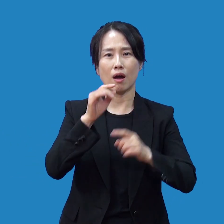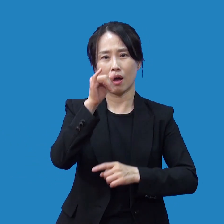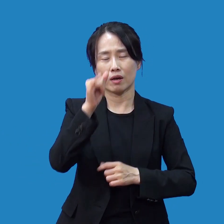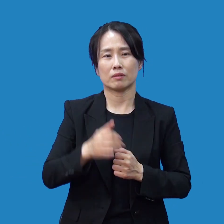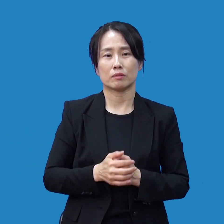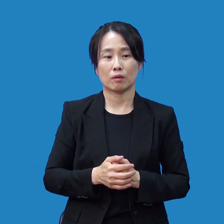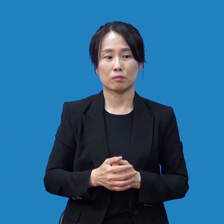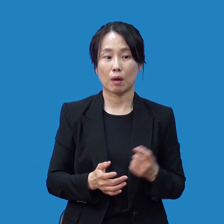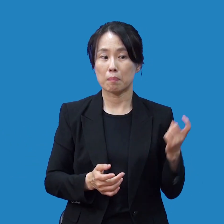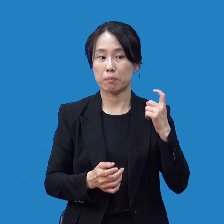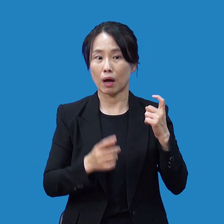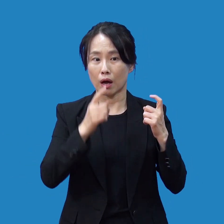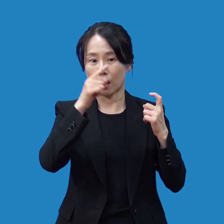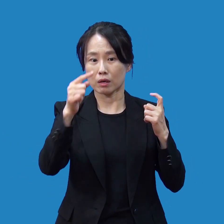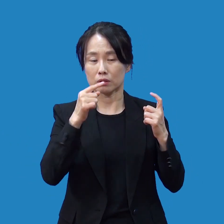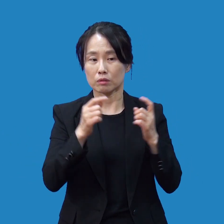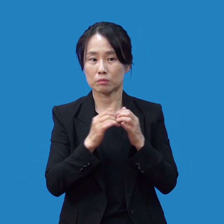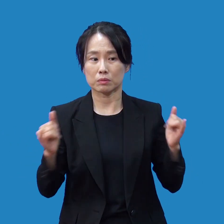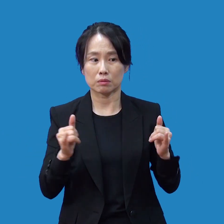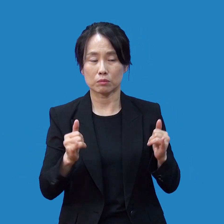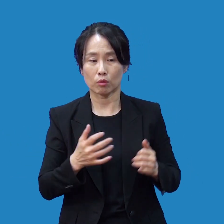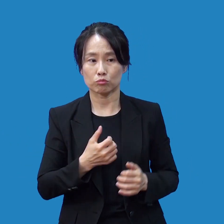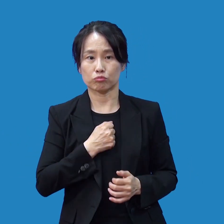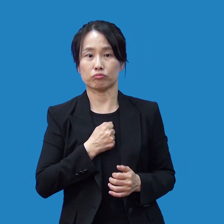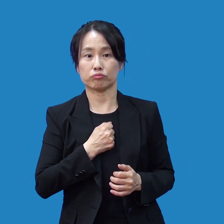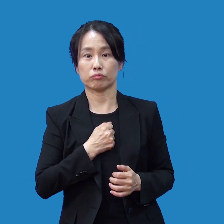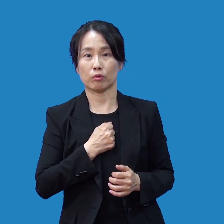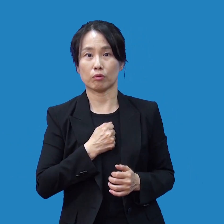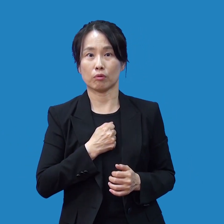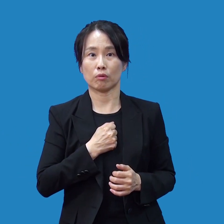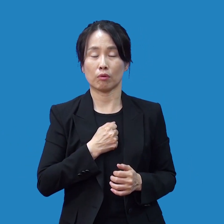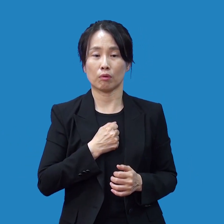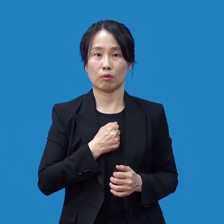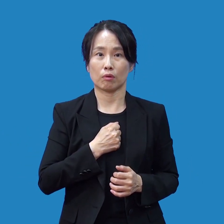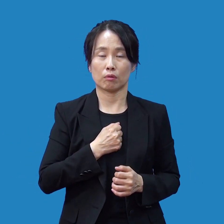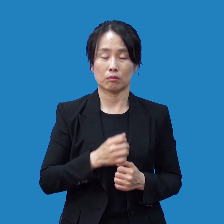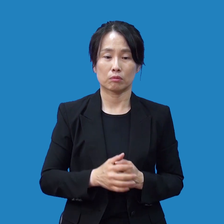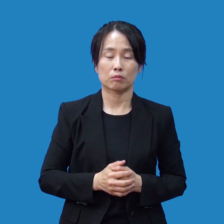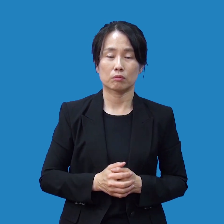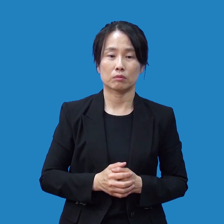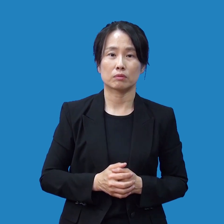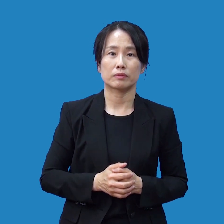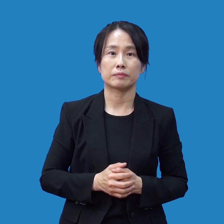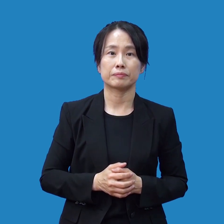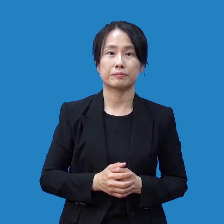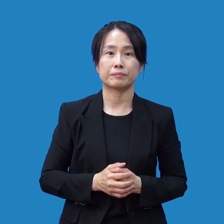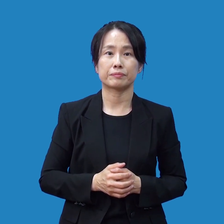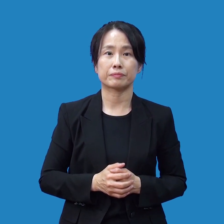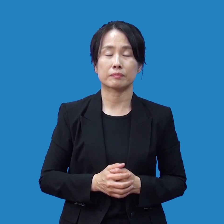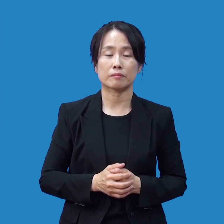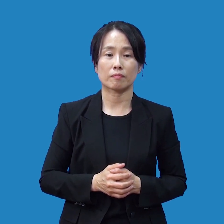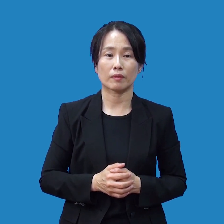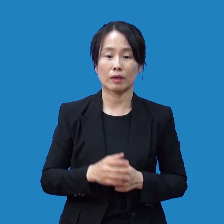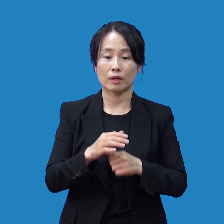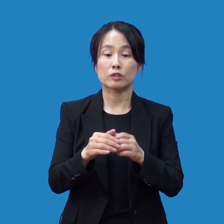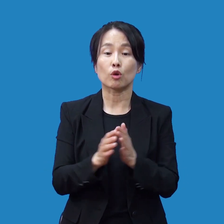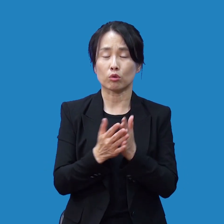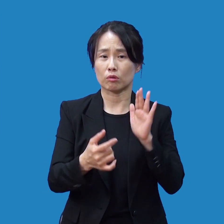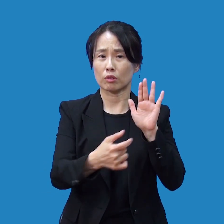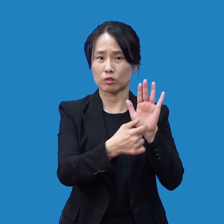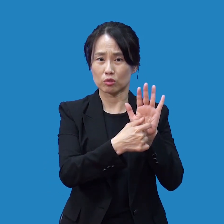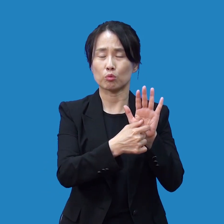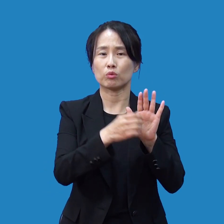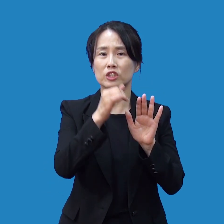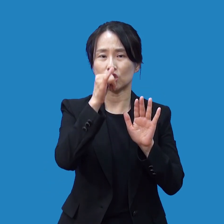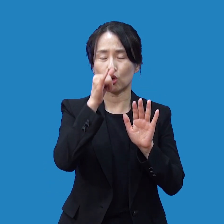듣고 서구인들이 큰 충격을 받았다고 합니다. 하지만 충격은 무슨 충격입니까? 이미 성경에 다 나와